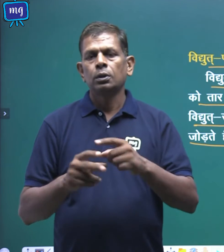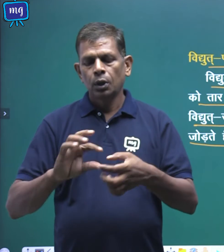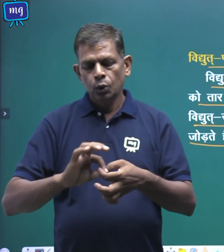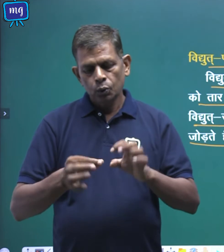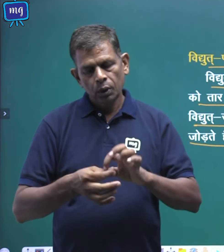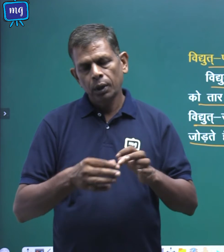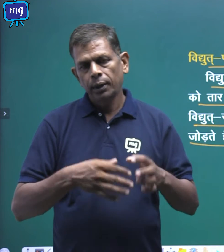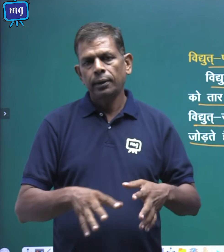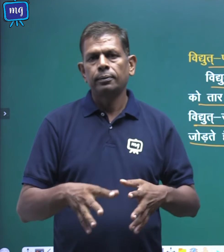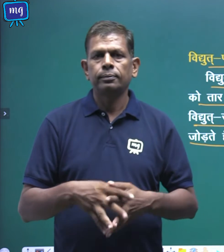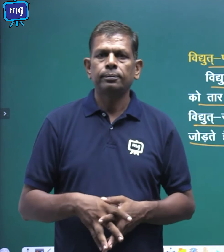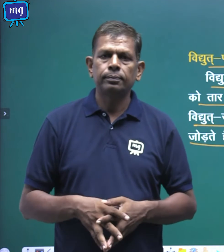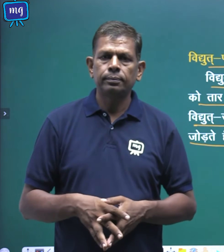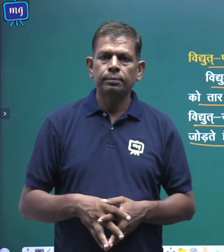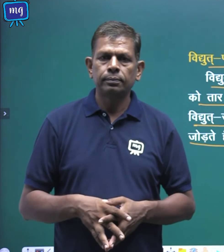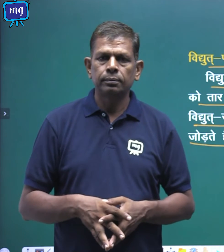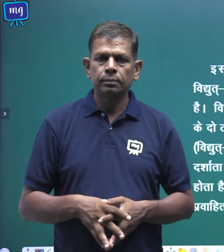है।